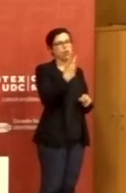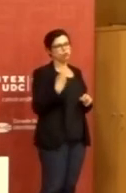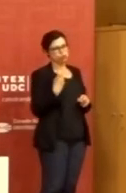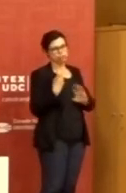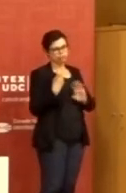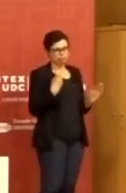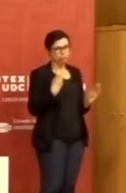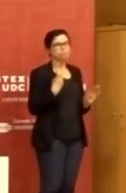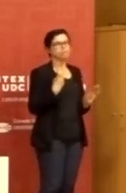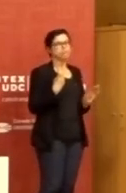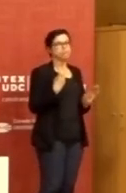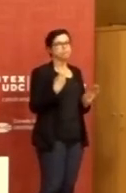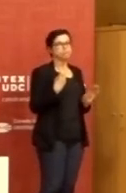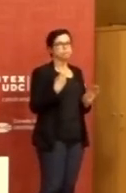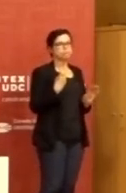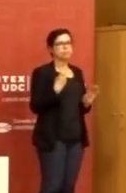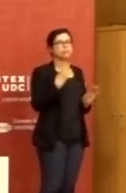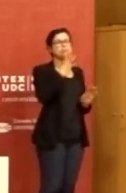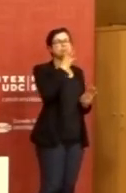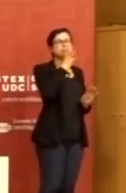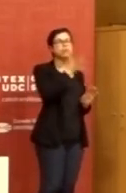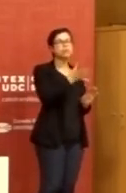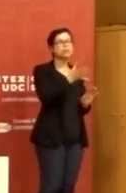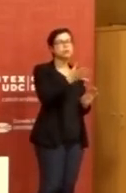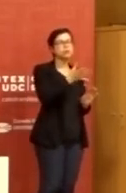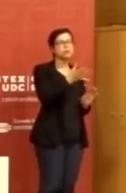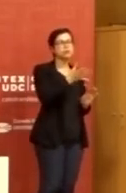casos de problemas